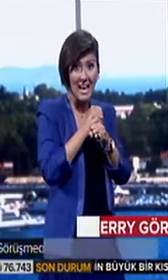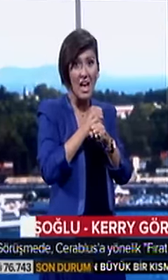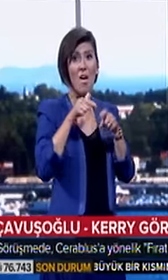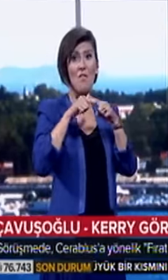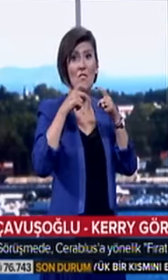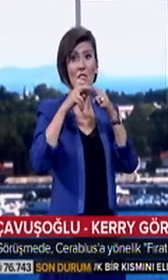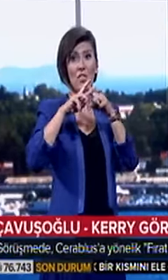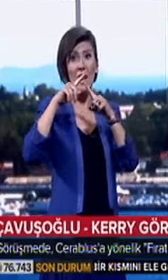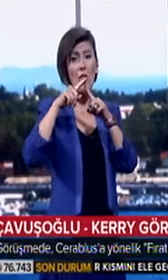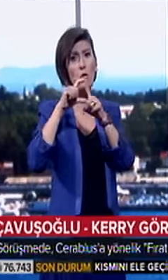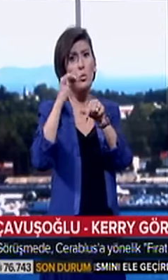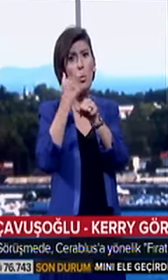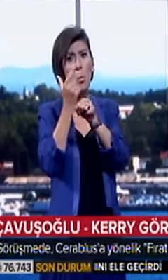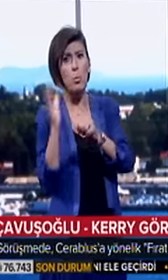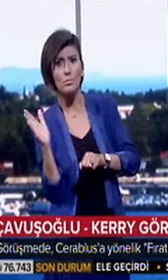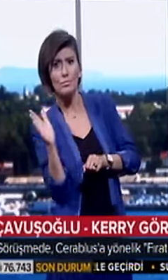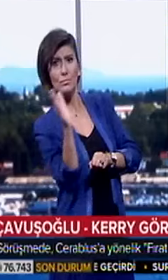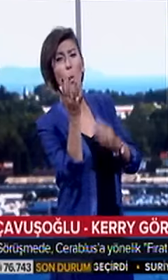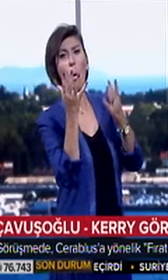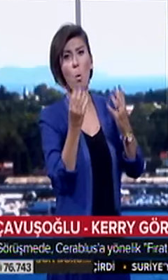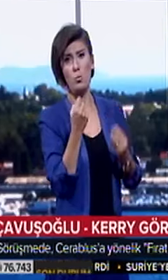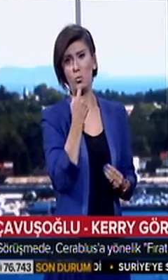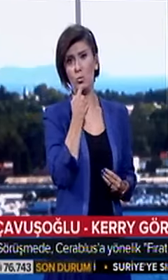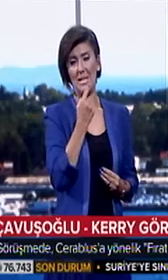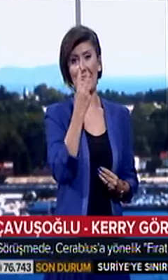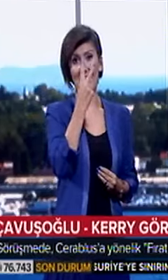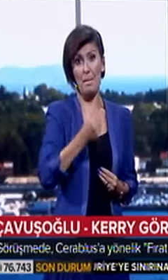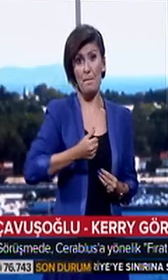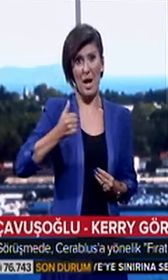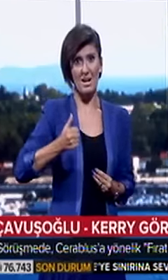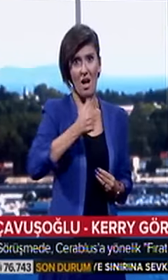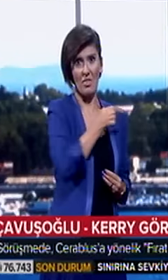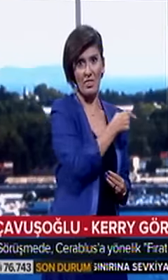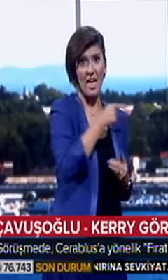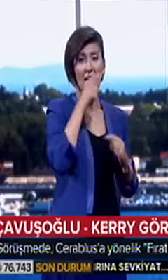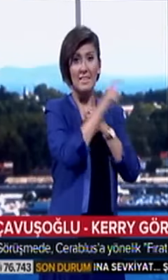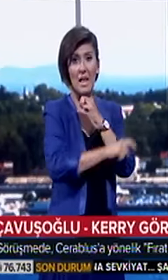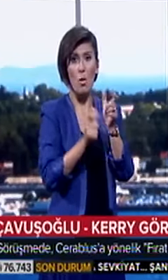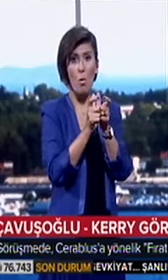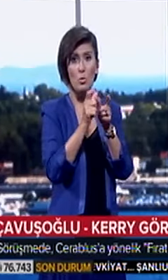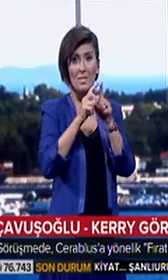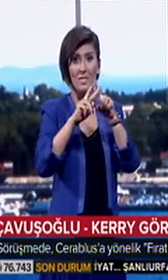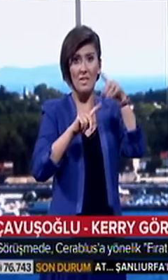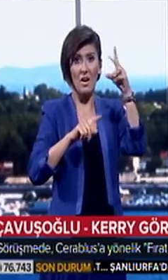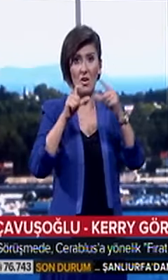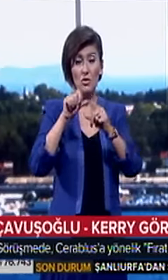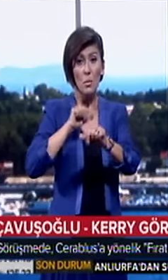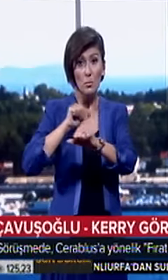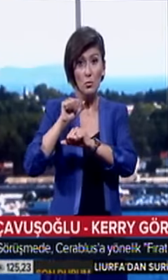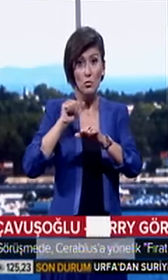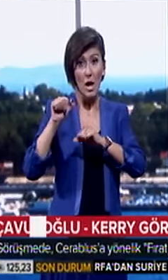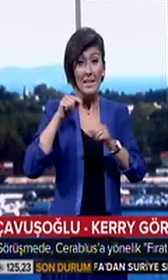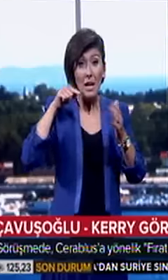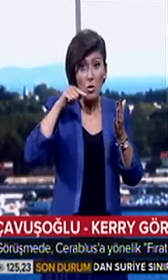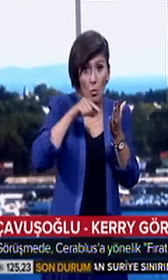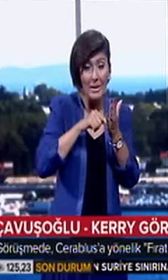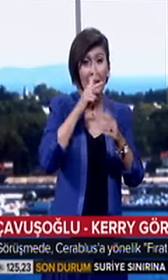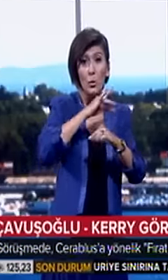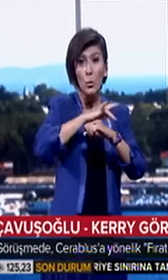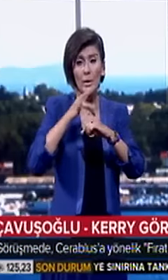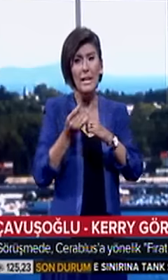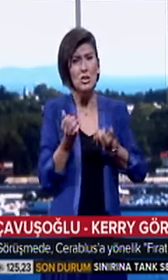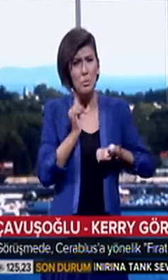PYD-YPG'nin Fırat'ın doğusuna geçmekte olduğunu vurguladı. İki bakan, terör örgütü DAEŞ ile mücadele noktasında iki ülkenin